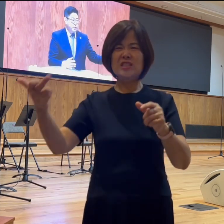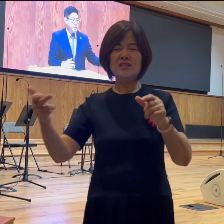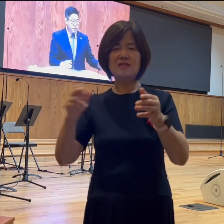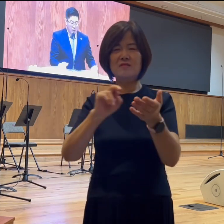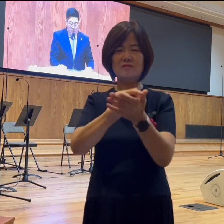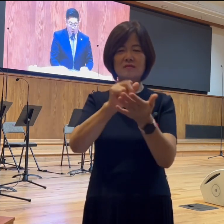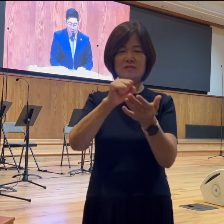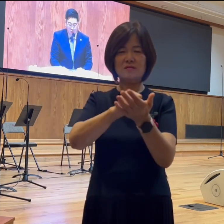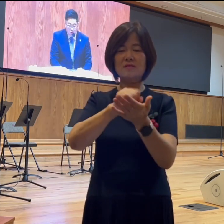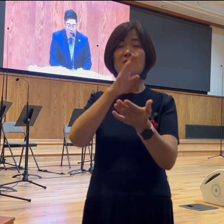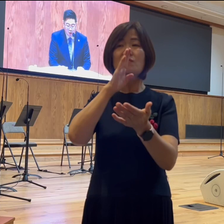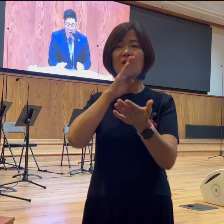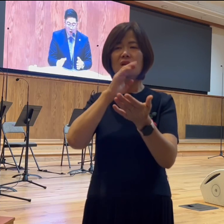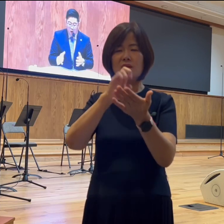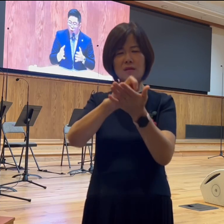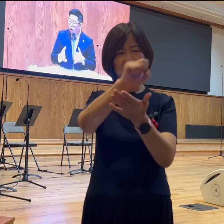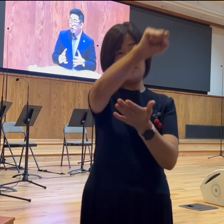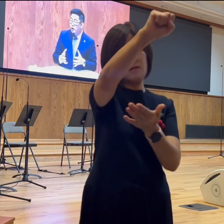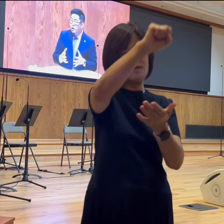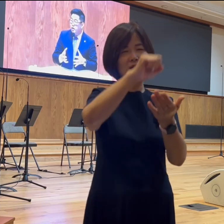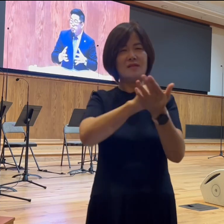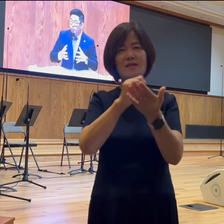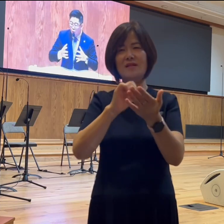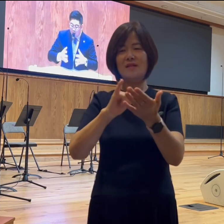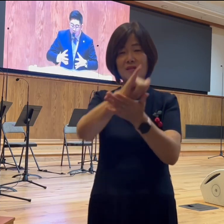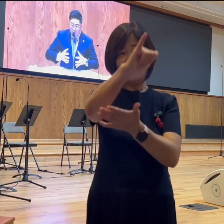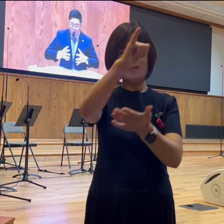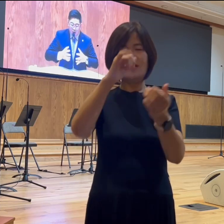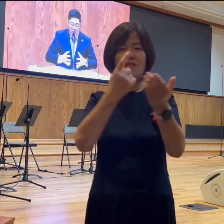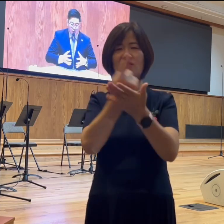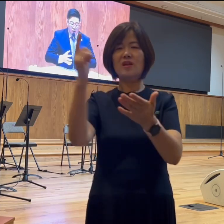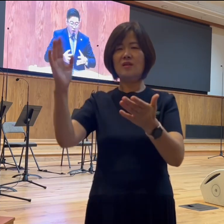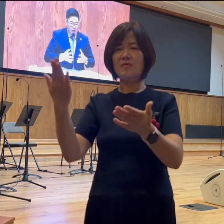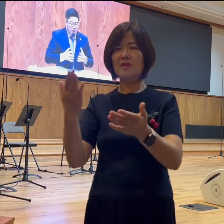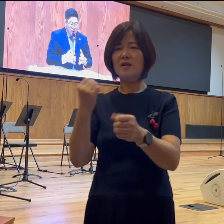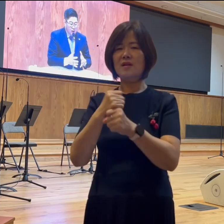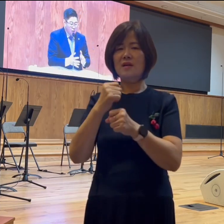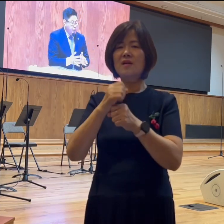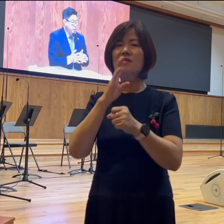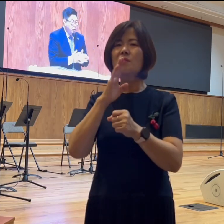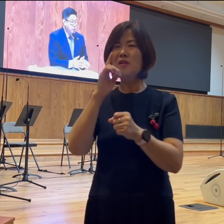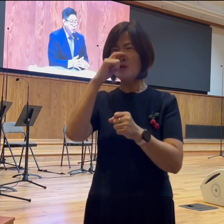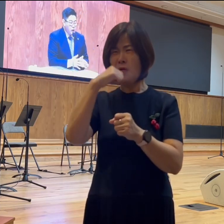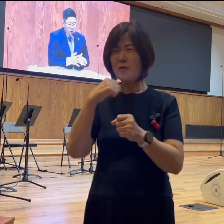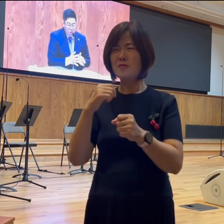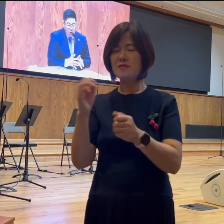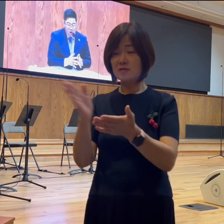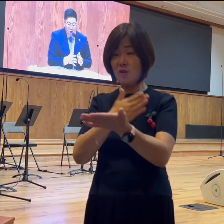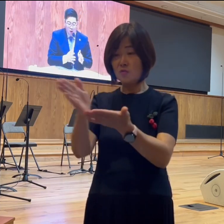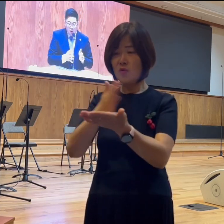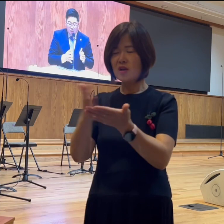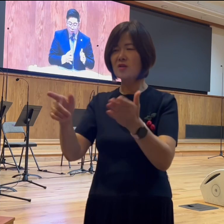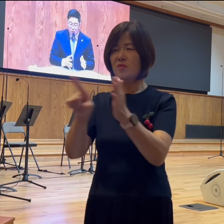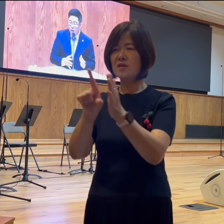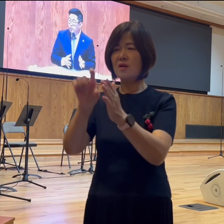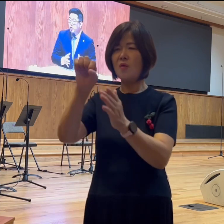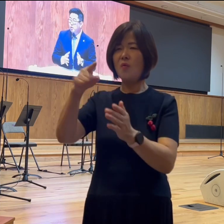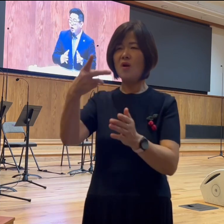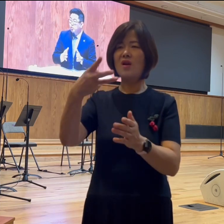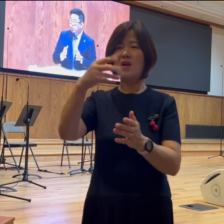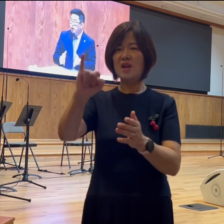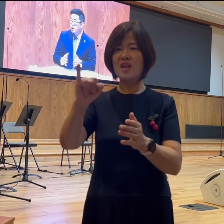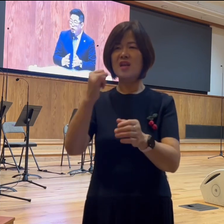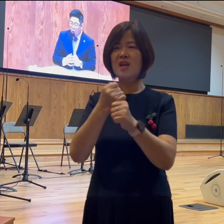떠나버렸어요. 그리고 지구에는 이 월리라는 모델명을 가진 쓰레기 더미를 청소하기 위해 프로그램된